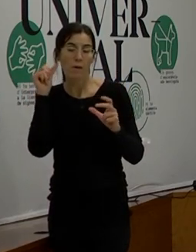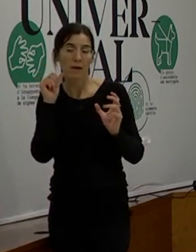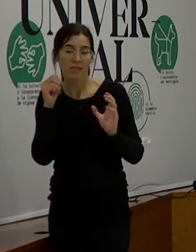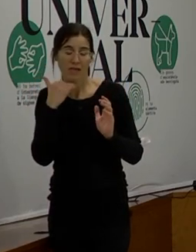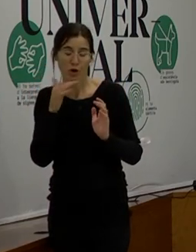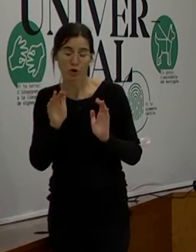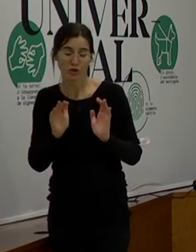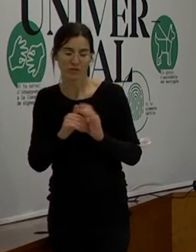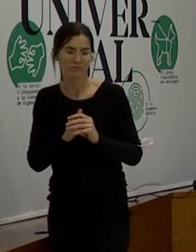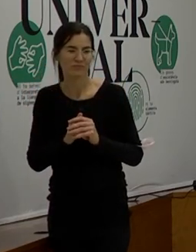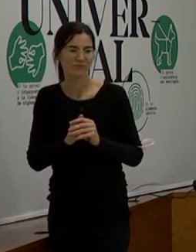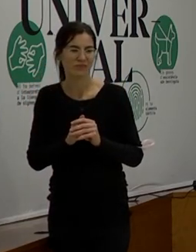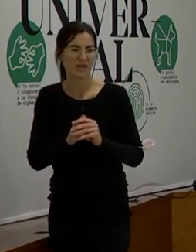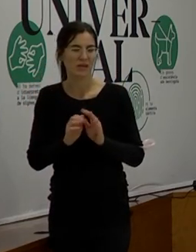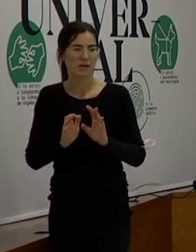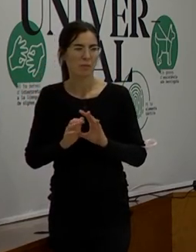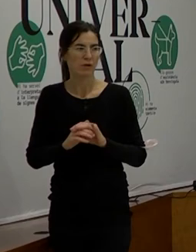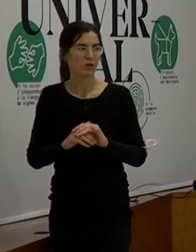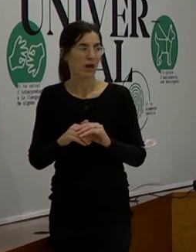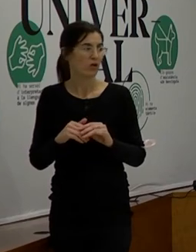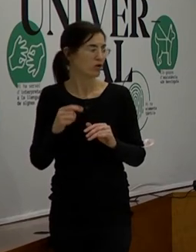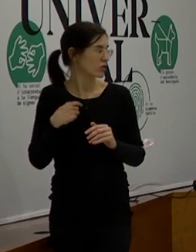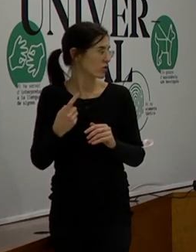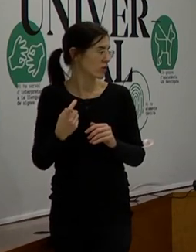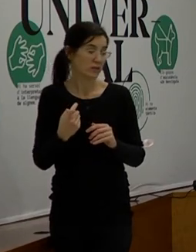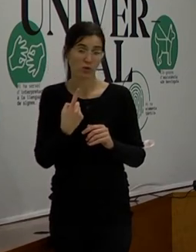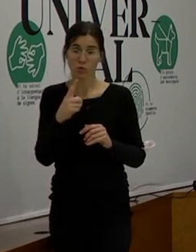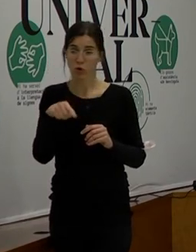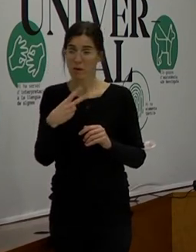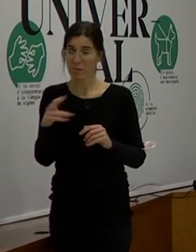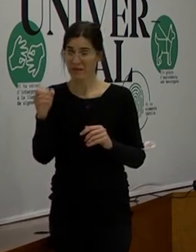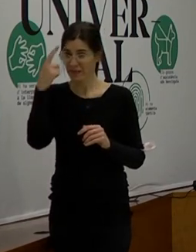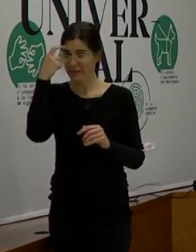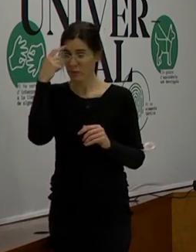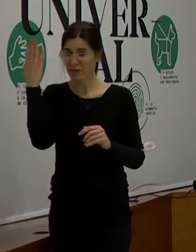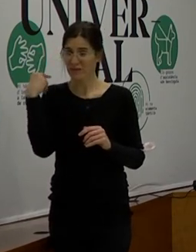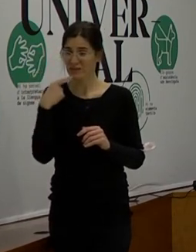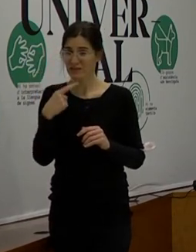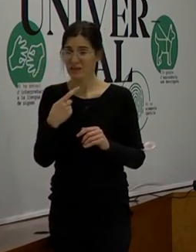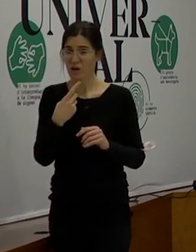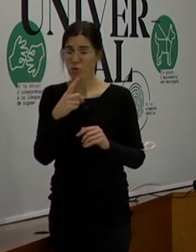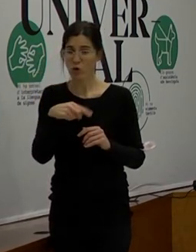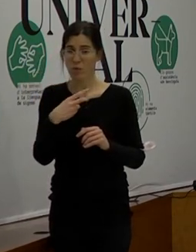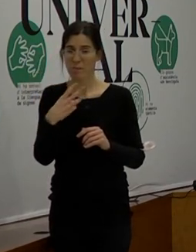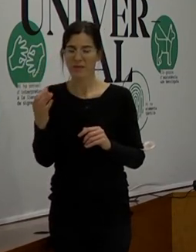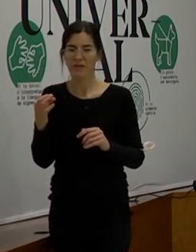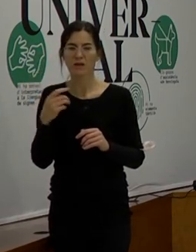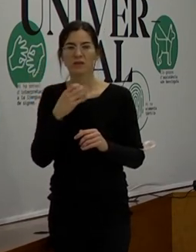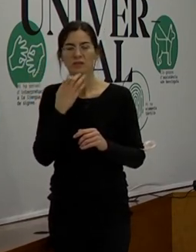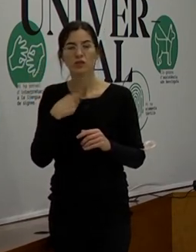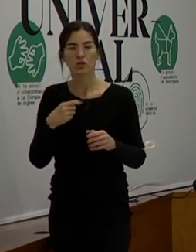vale? Però, clar, jo necessito el metro 20, te'n recordes que fa la cadira? Aleshores, si estaciono,